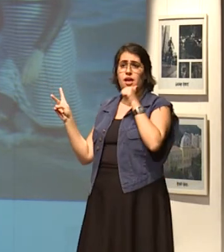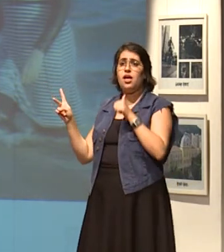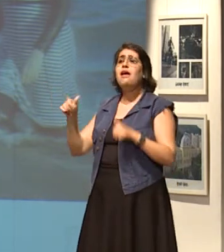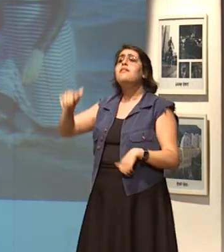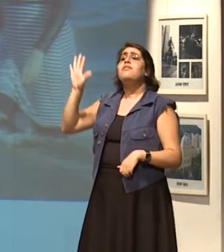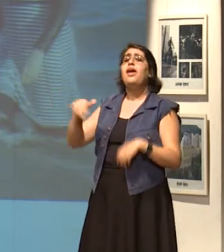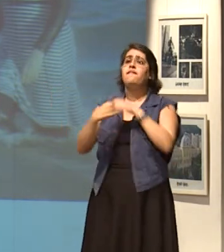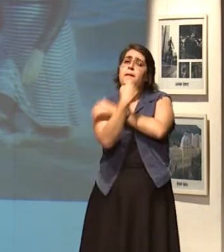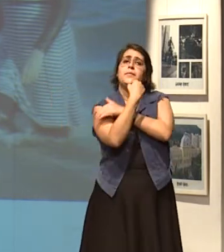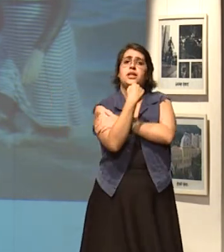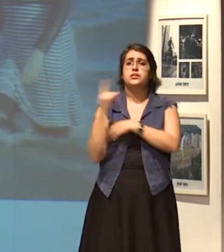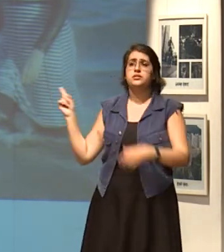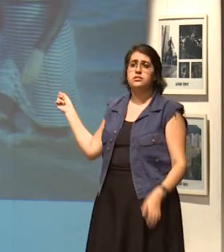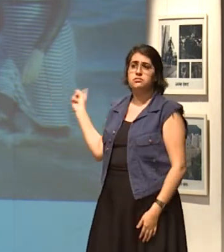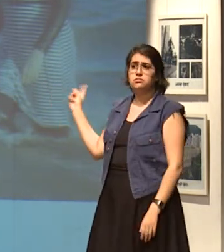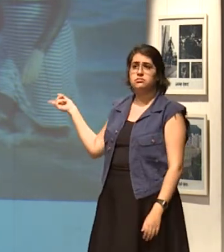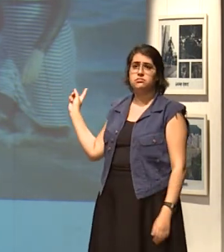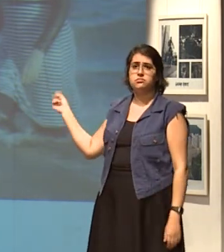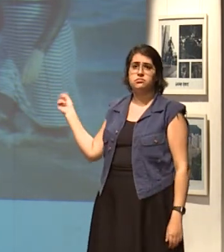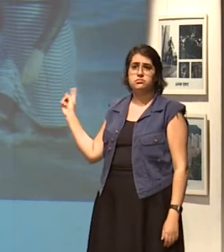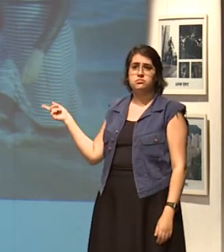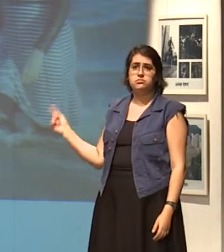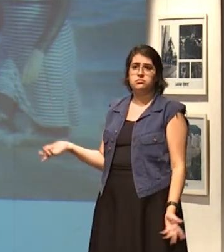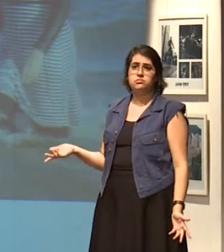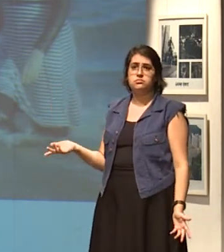Nessa imagem podemos ver duas mulheres. E quem é a feminista aqui?